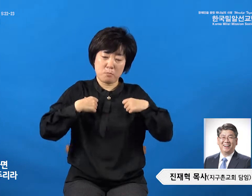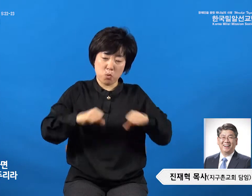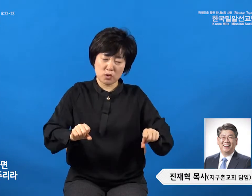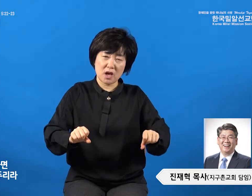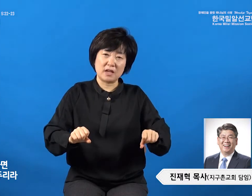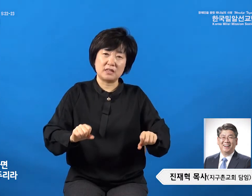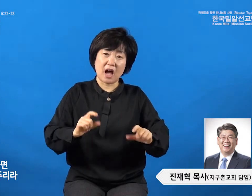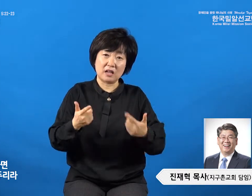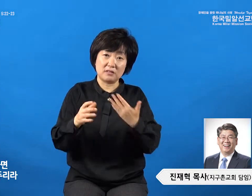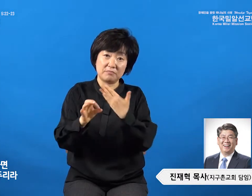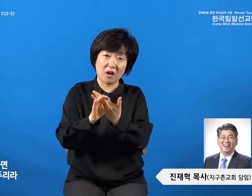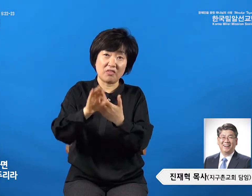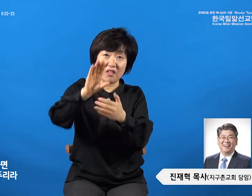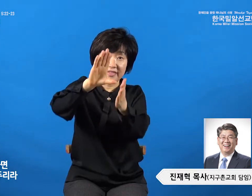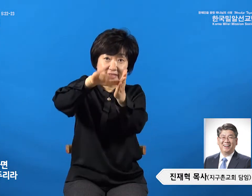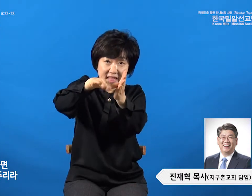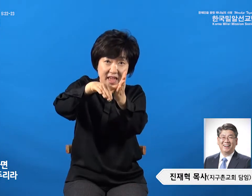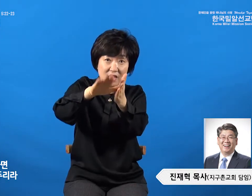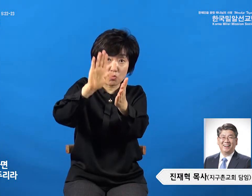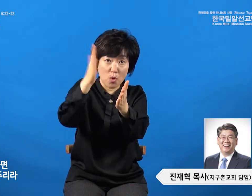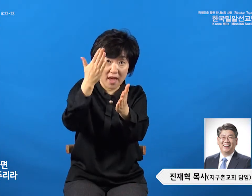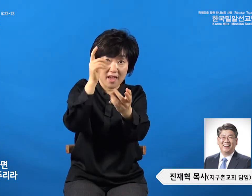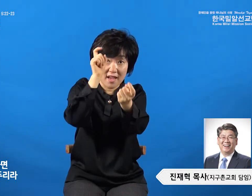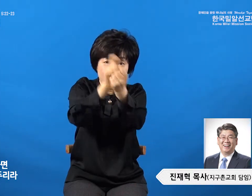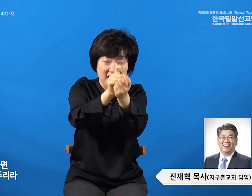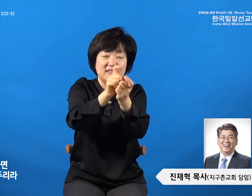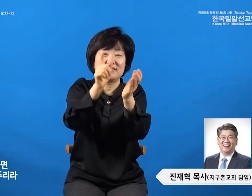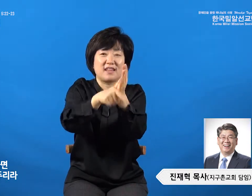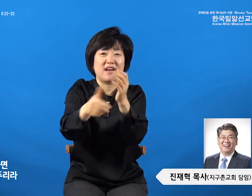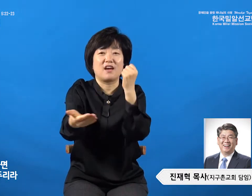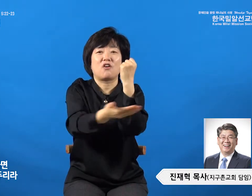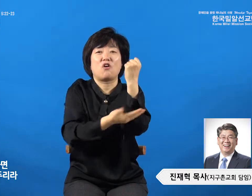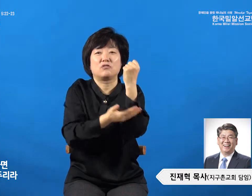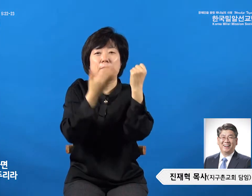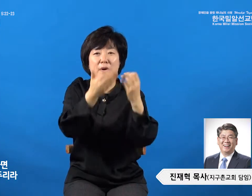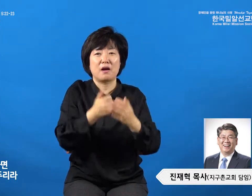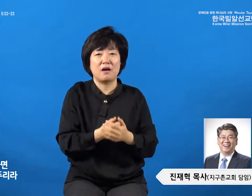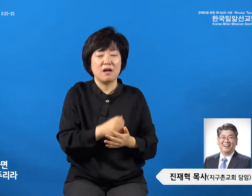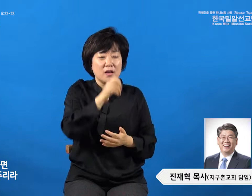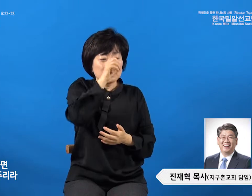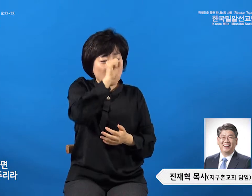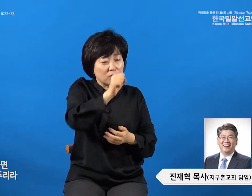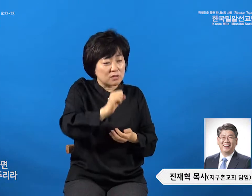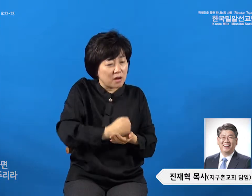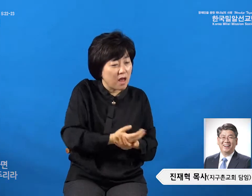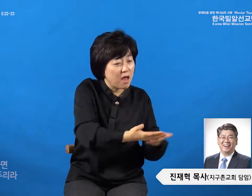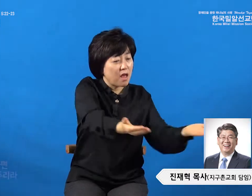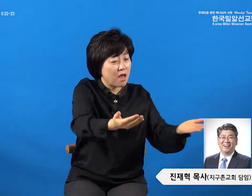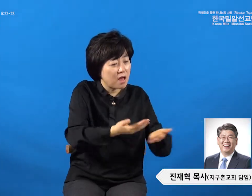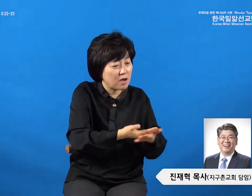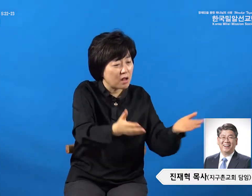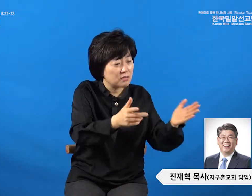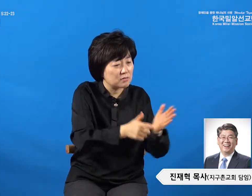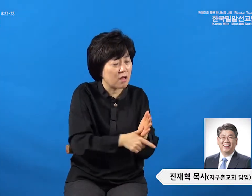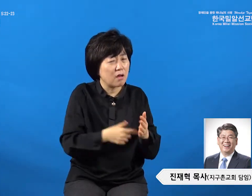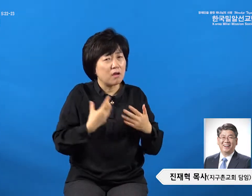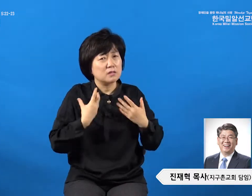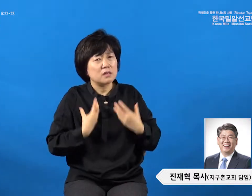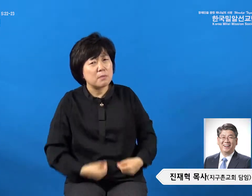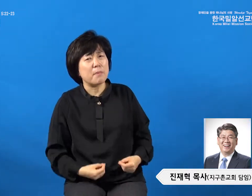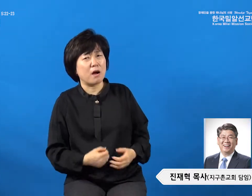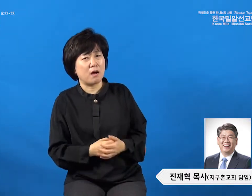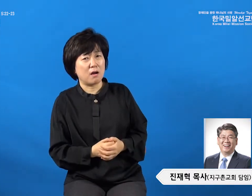아니하면 때가 이름에 거두리라. 선을 행할 때 힘든 게 뭡니까? 그 선을 다